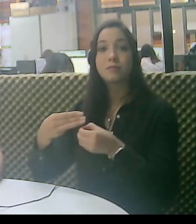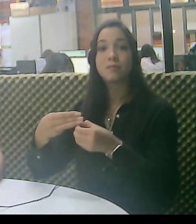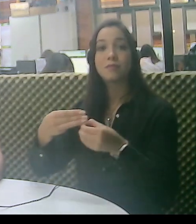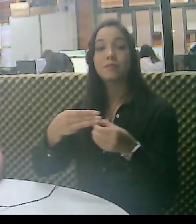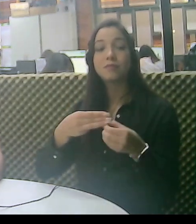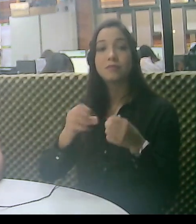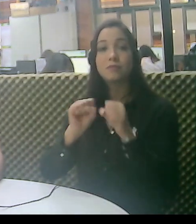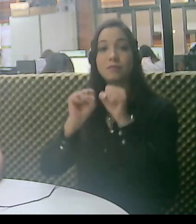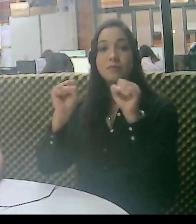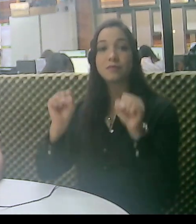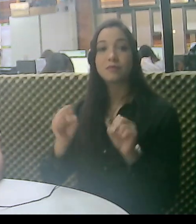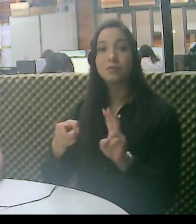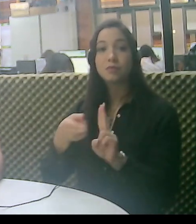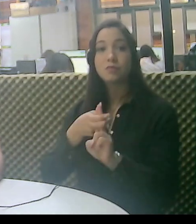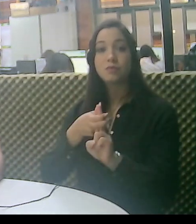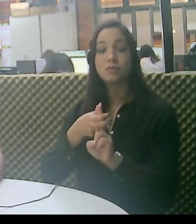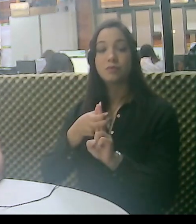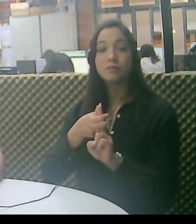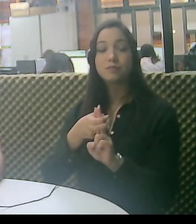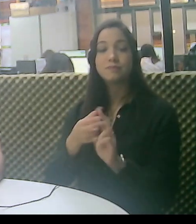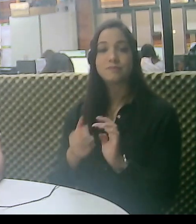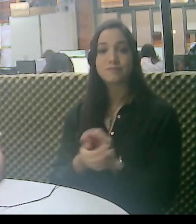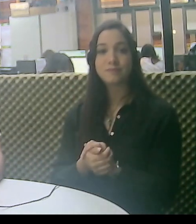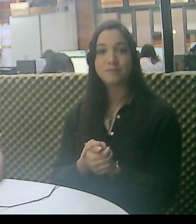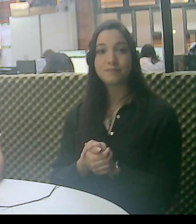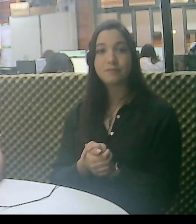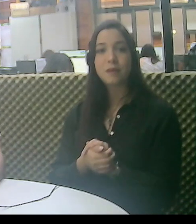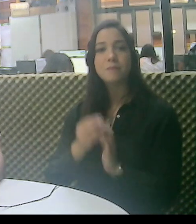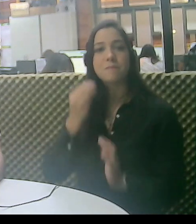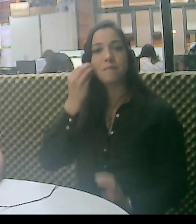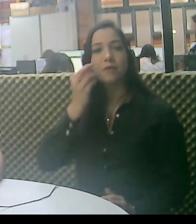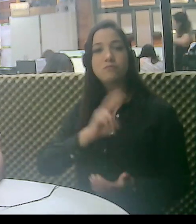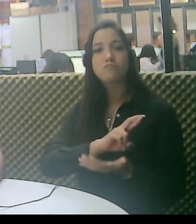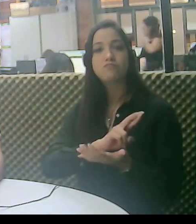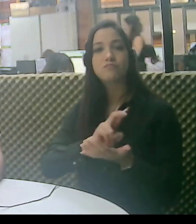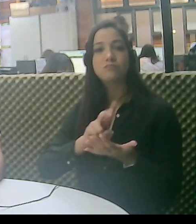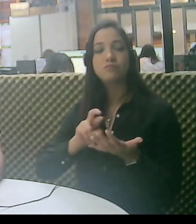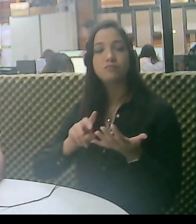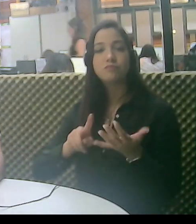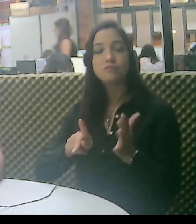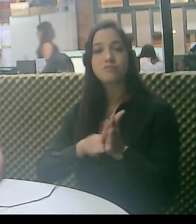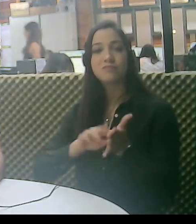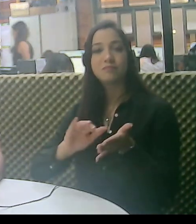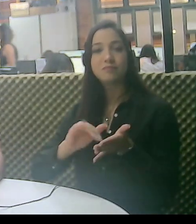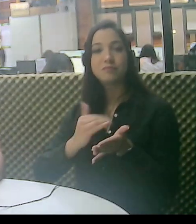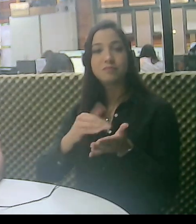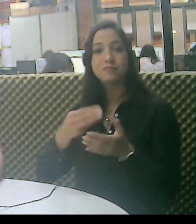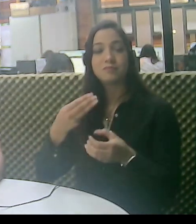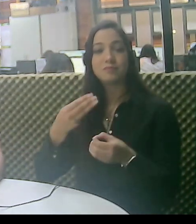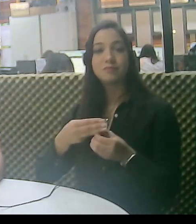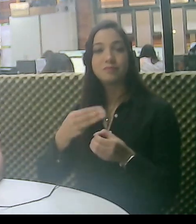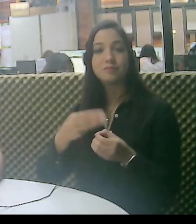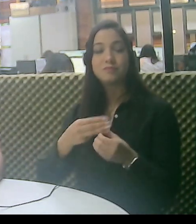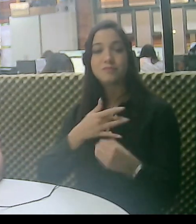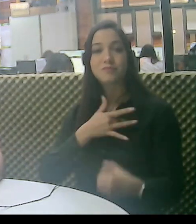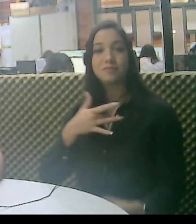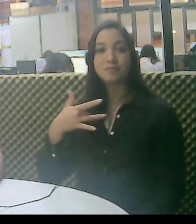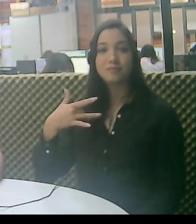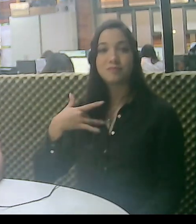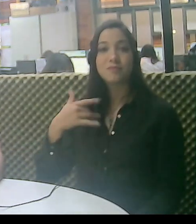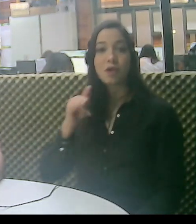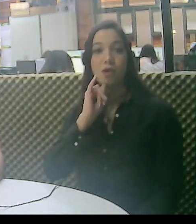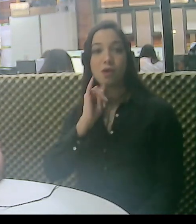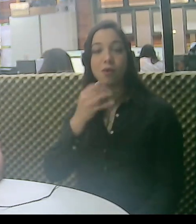no Sistema Único de Saúde, o SUS. Várias experiências foram submetidas pela Secretaria Municipal de Saúde, sendo que o relato